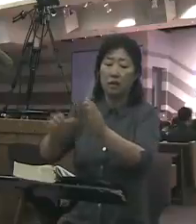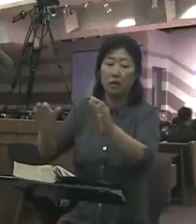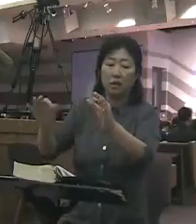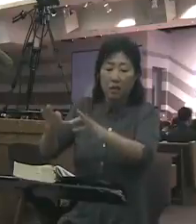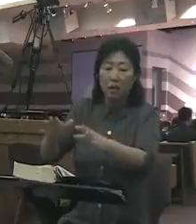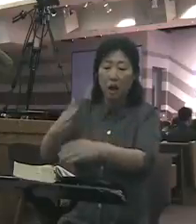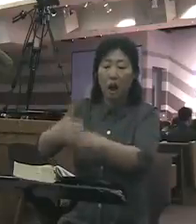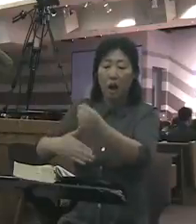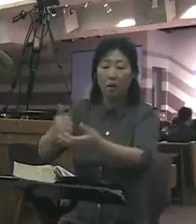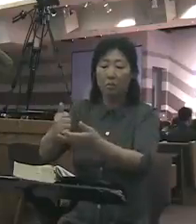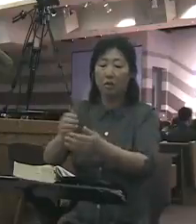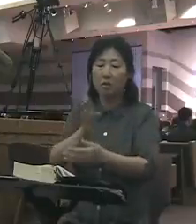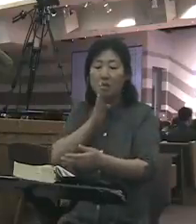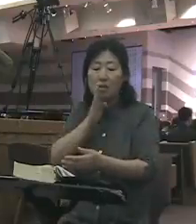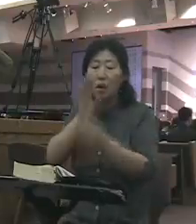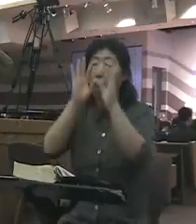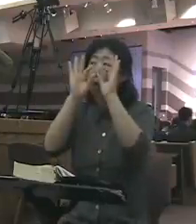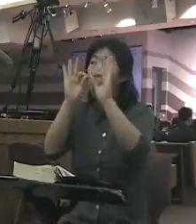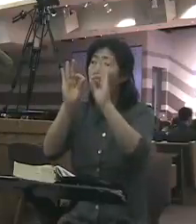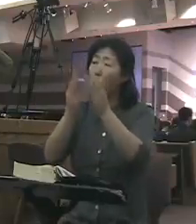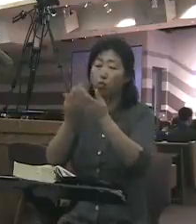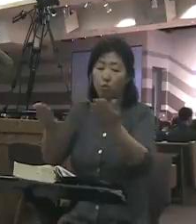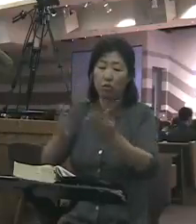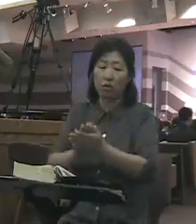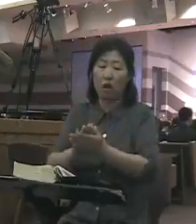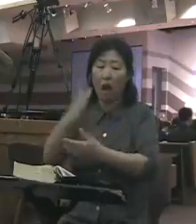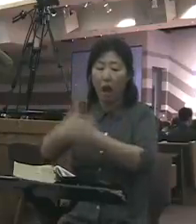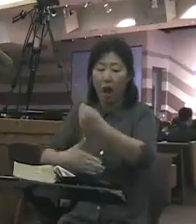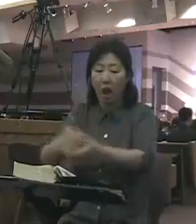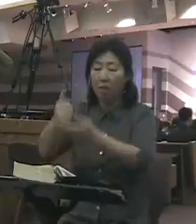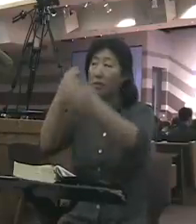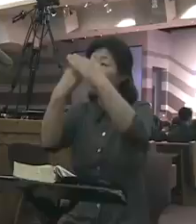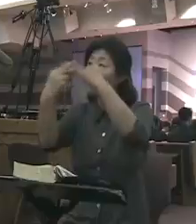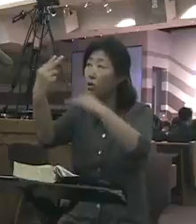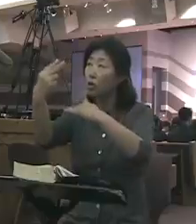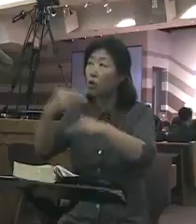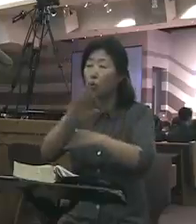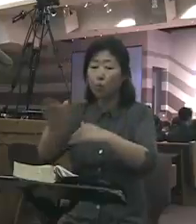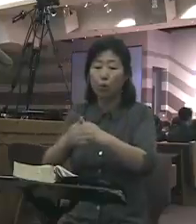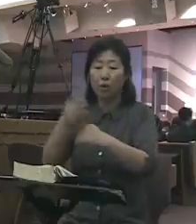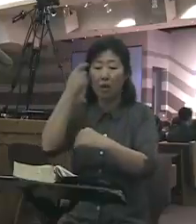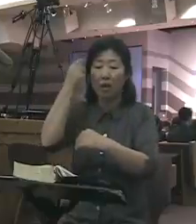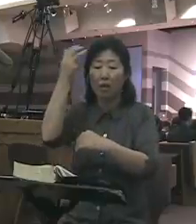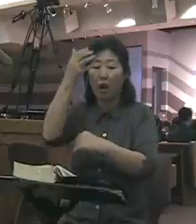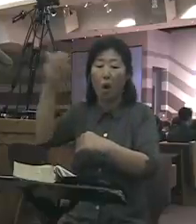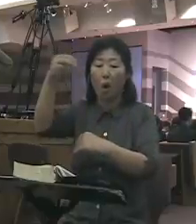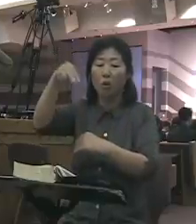합니다. 하나님의 비전으로 우리의 영성이 살 수 있다는 것입니다.